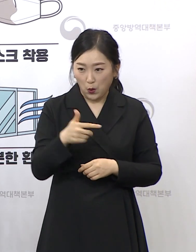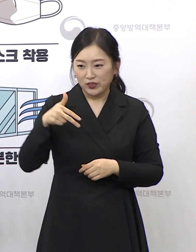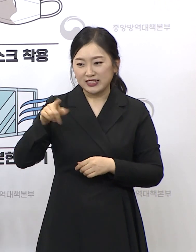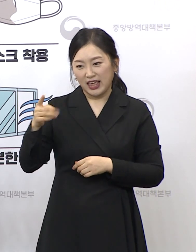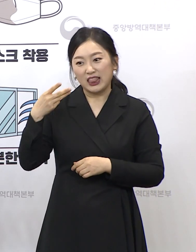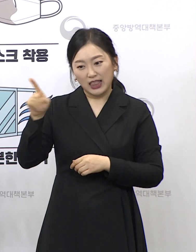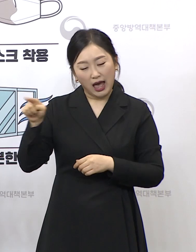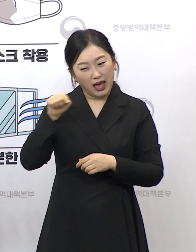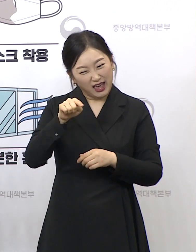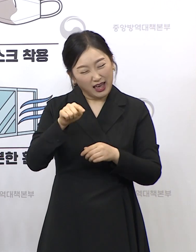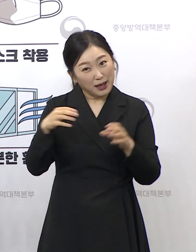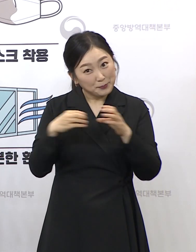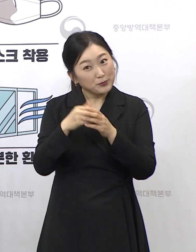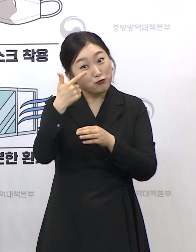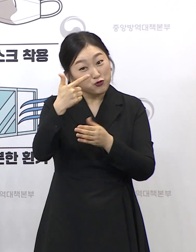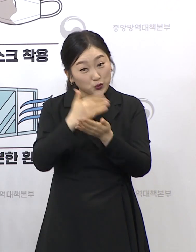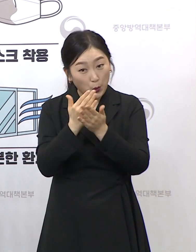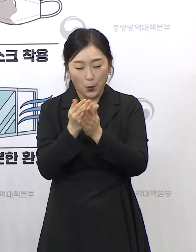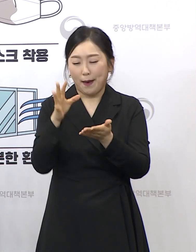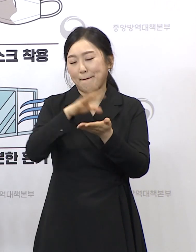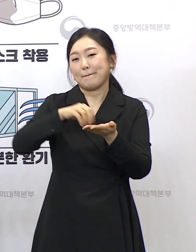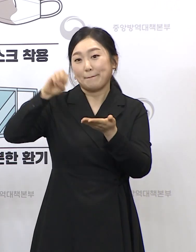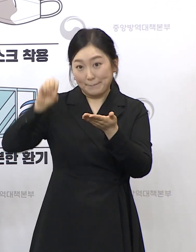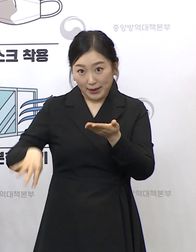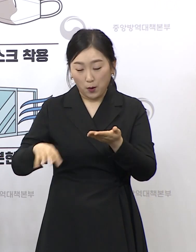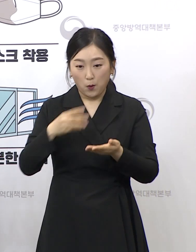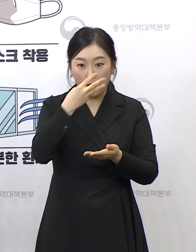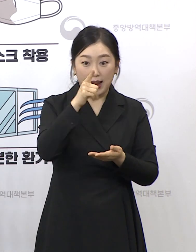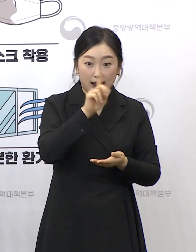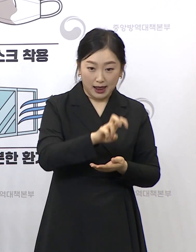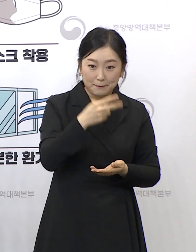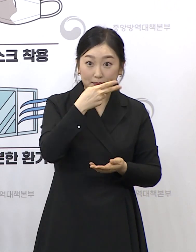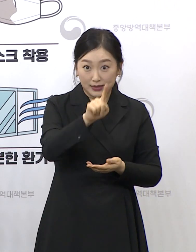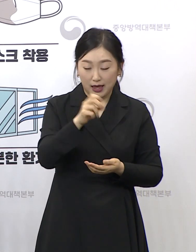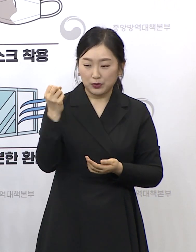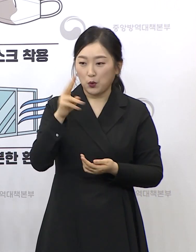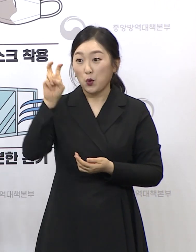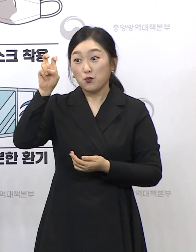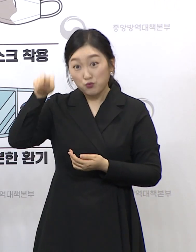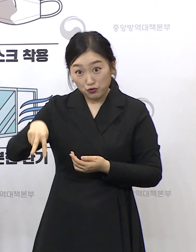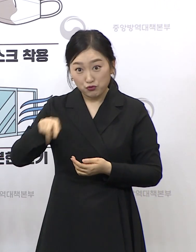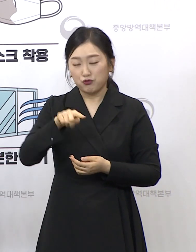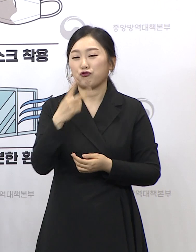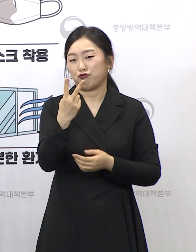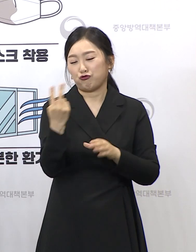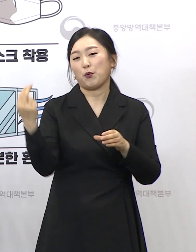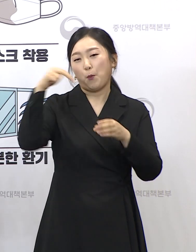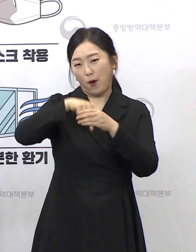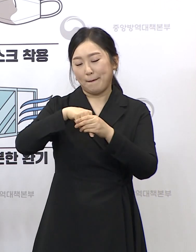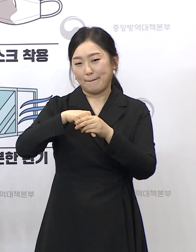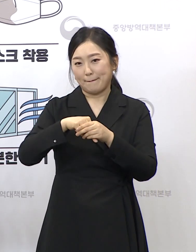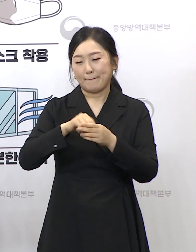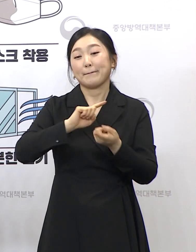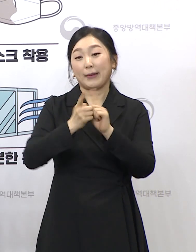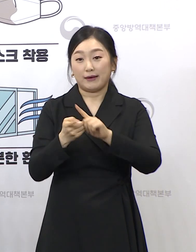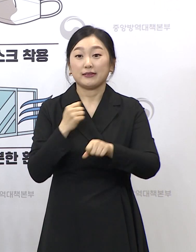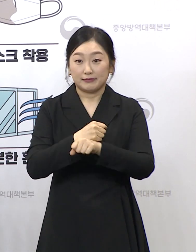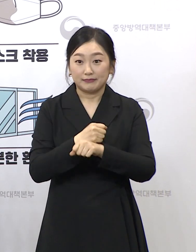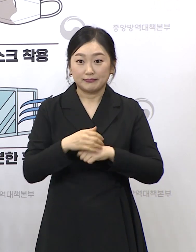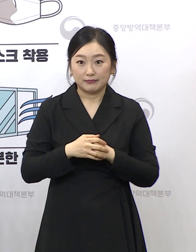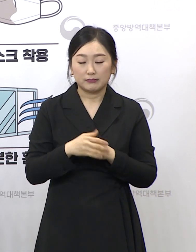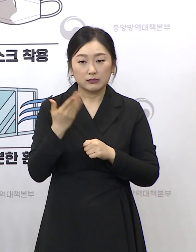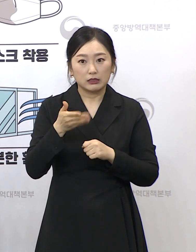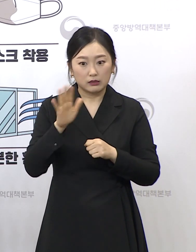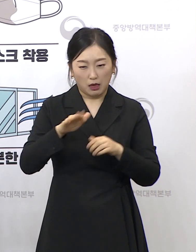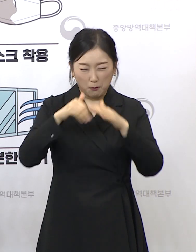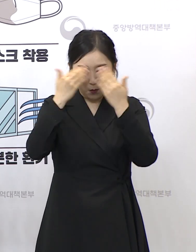제외하고 람다와 뮤만을 포함하는 것으로 변경됩니다. 다만 변이에 대해서 모든